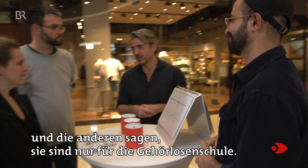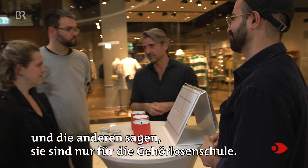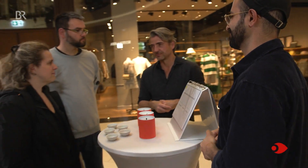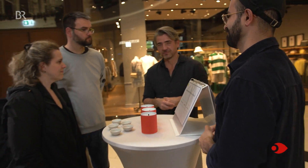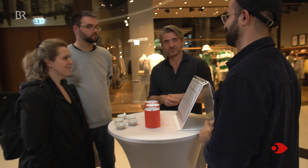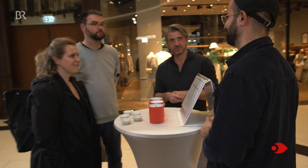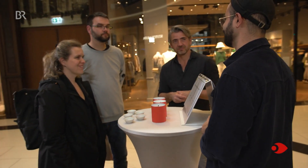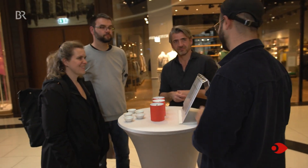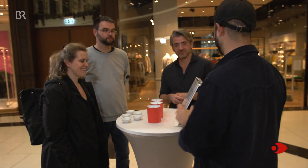Gehörlosenschule.